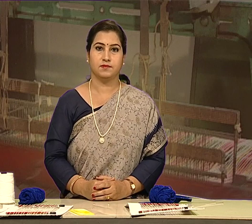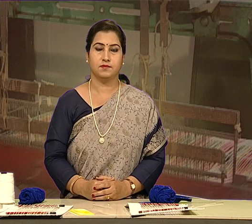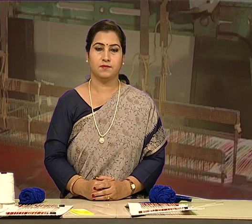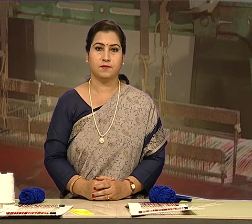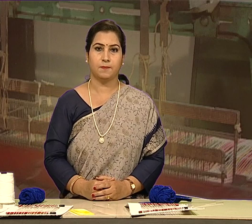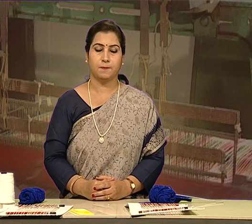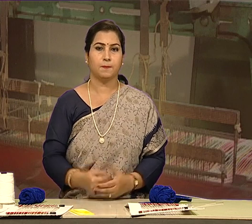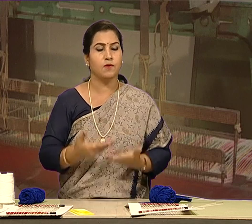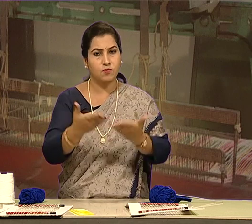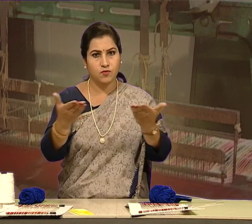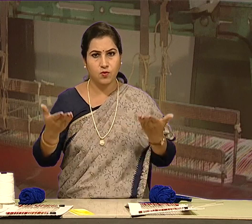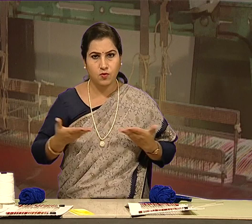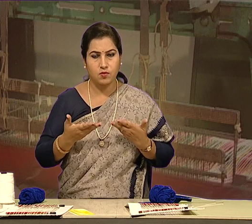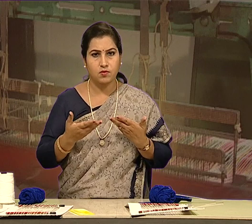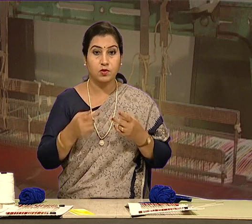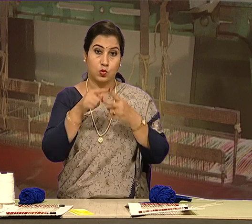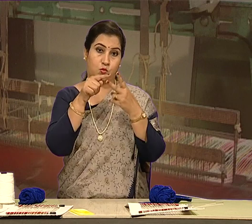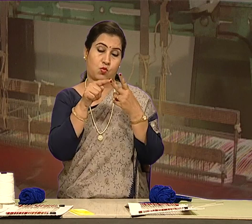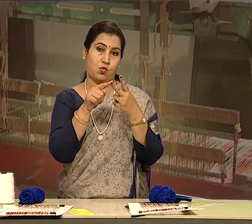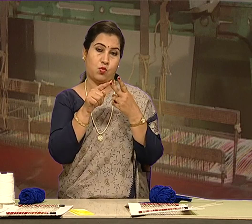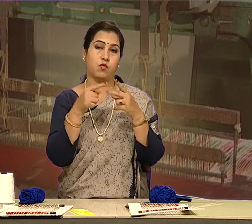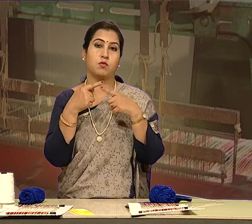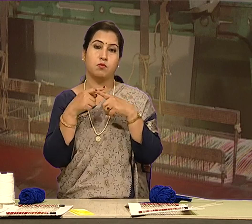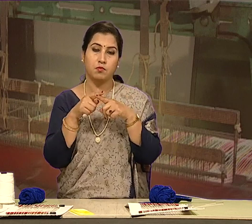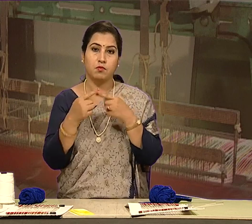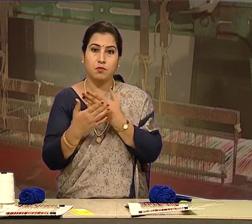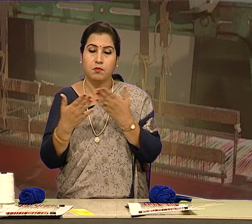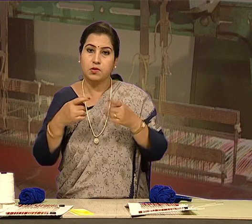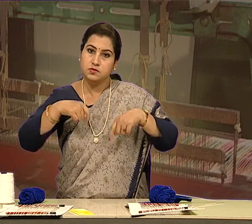हमने दो प्रकार की बुनाइयों को करके देखा।